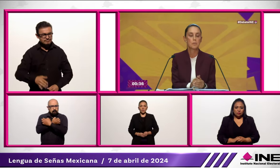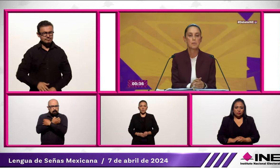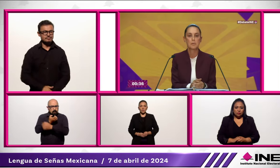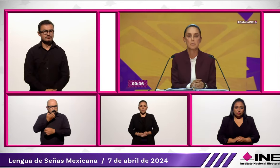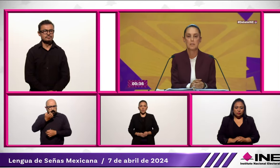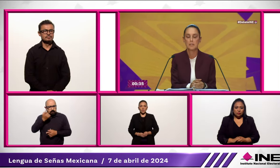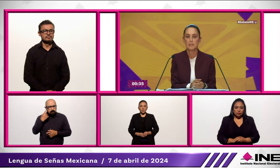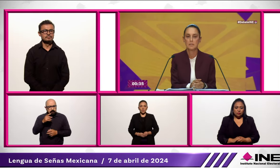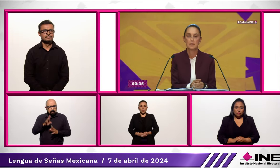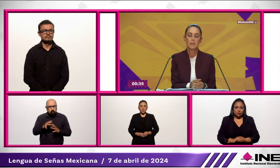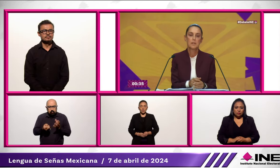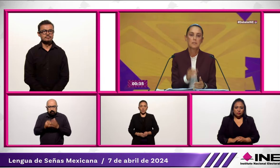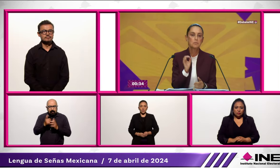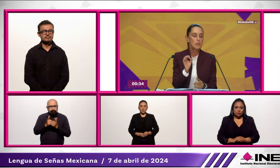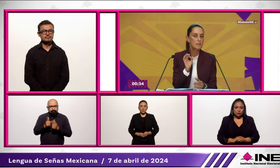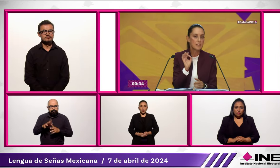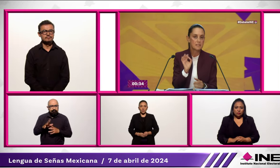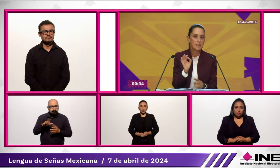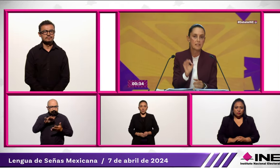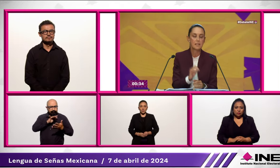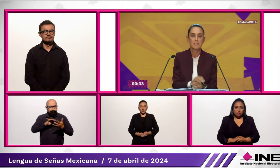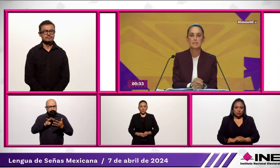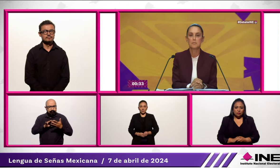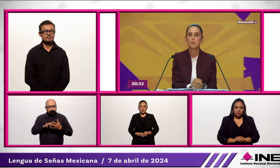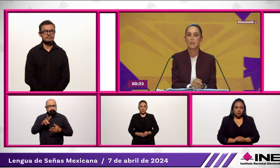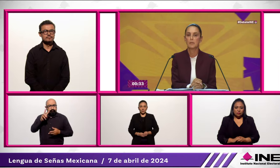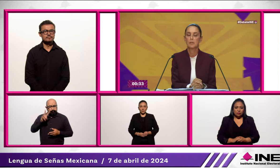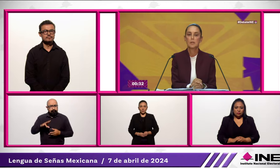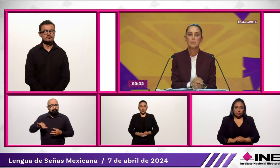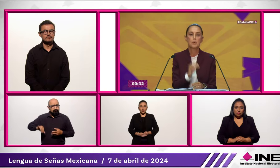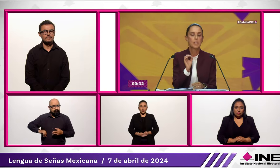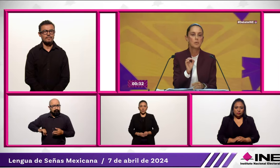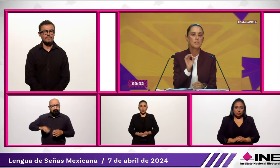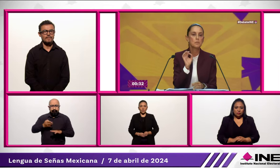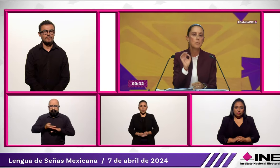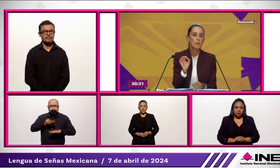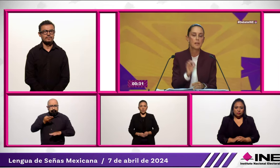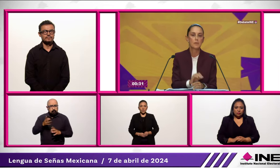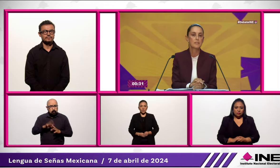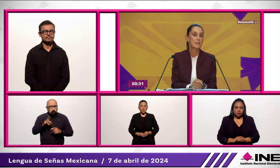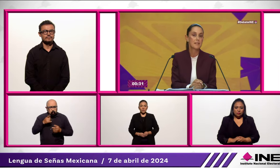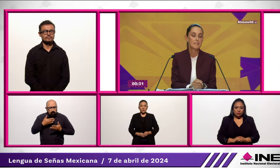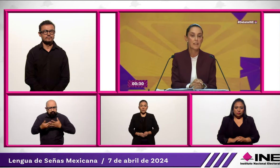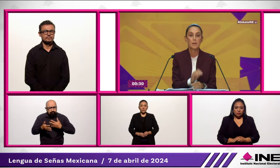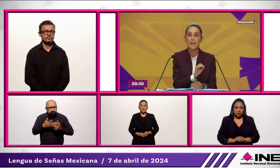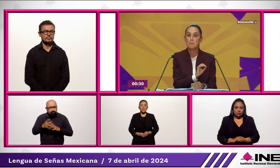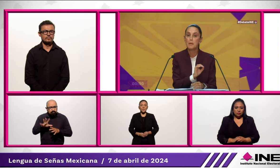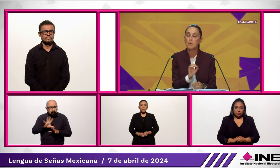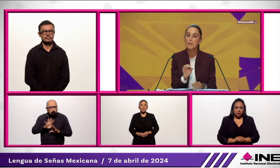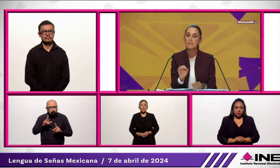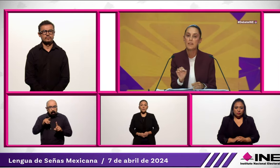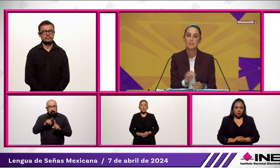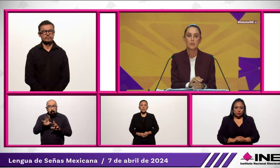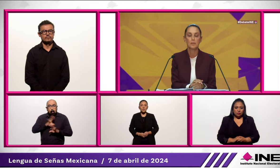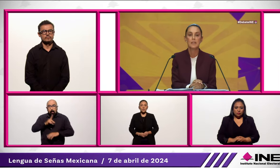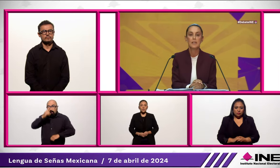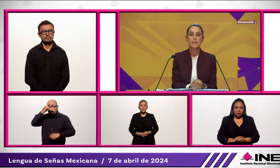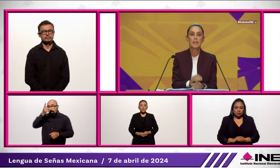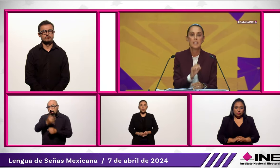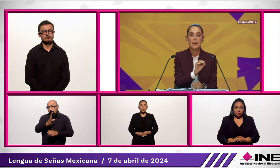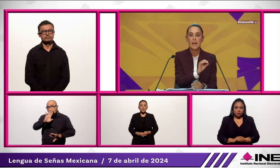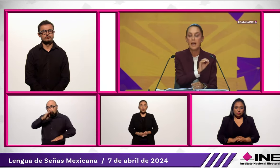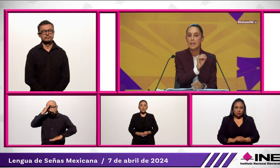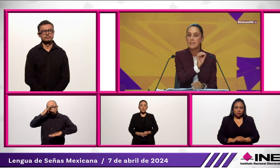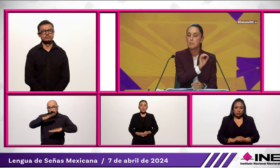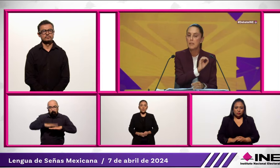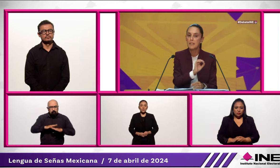con los nuevos libros de texto. Es muy interesante este modelo, porque no es un modelo que esté basado en la memorización